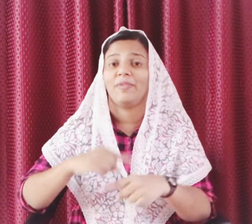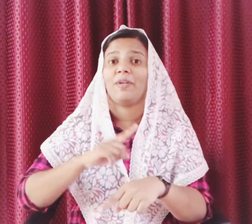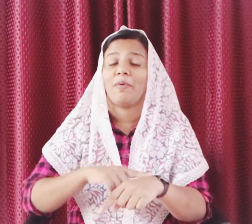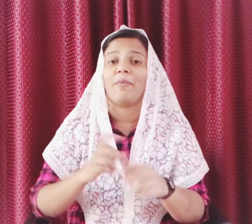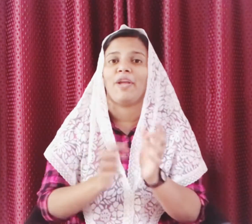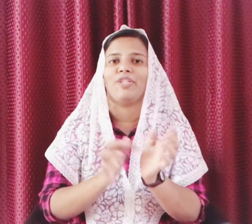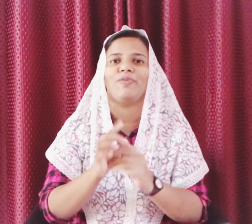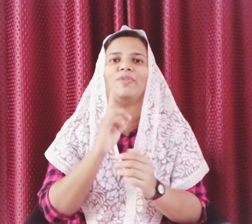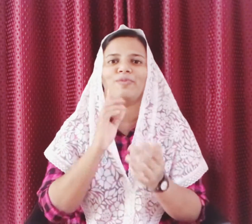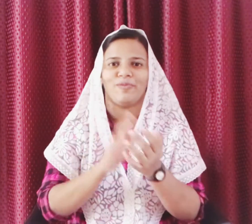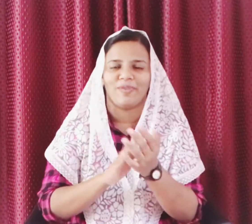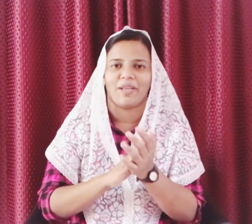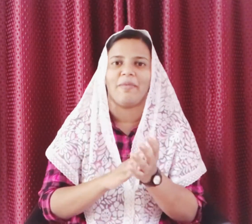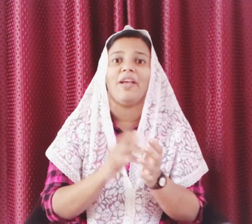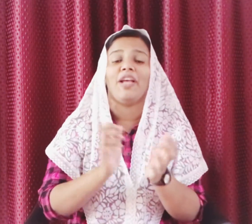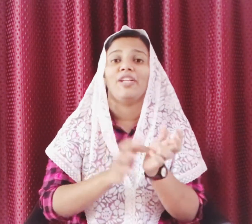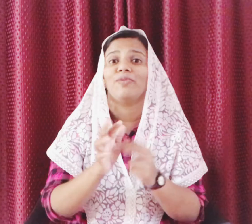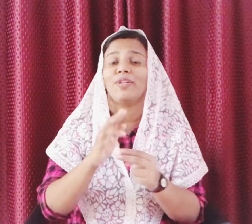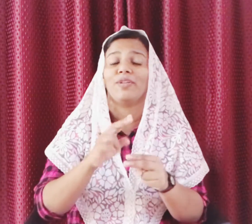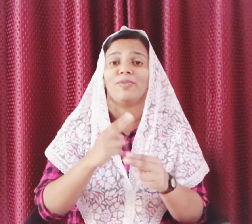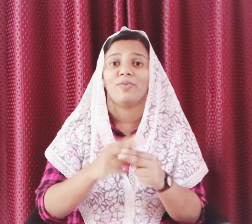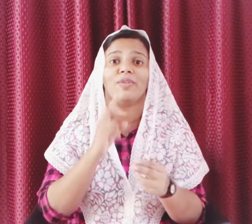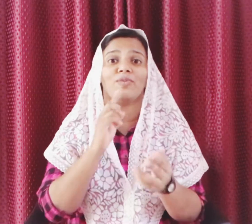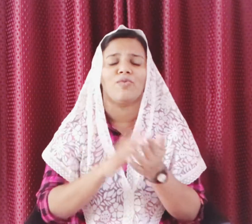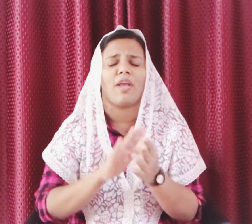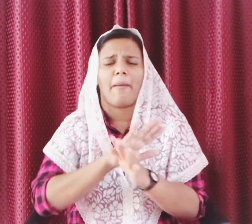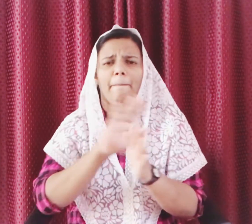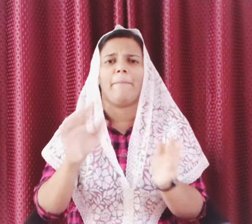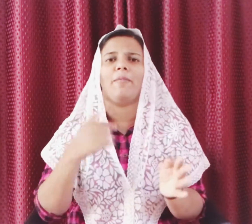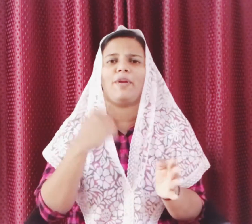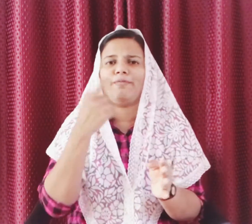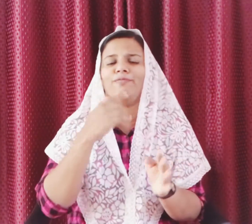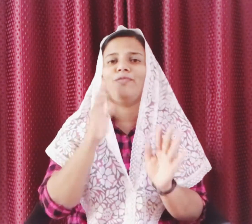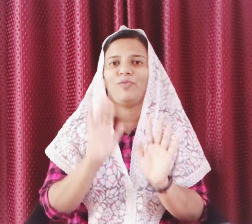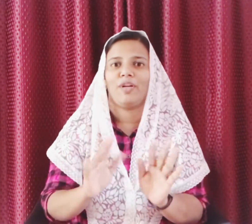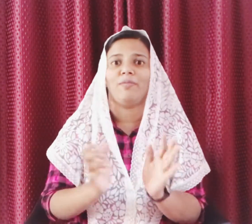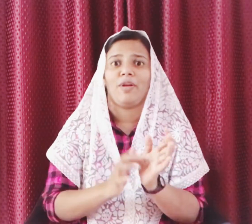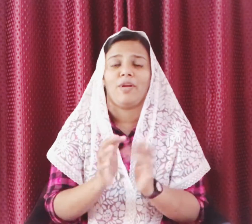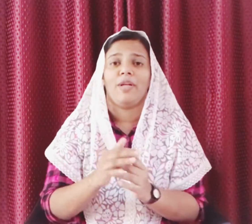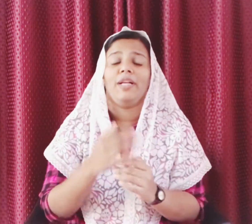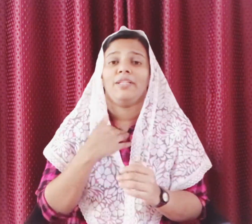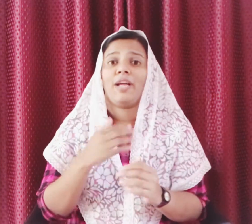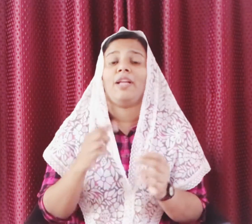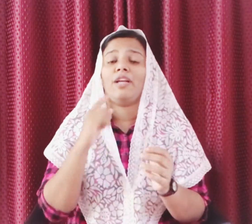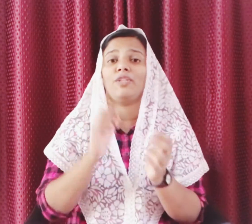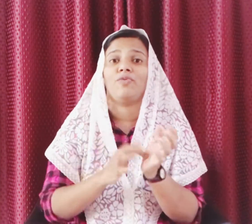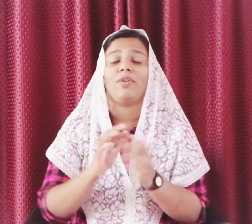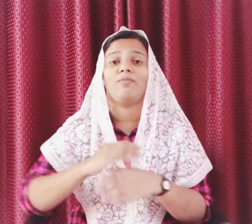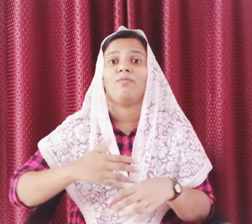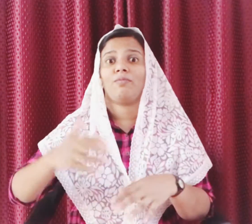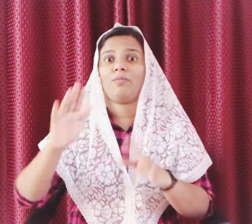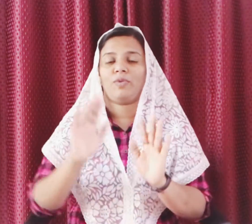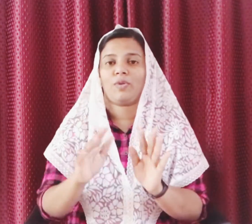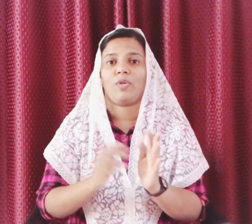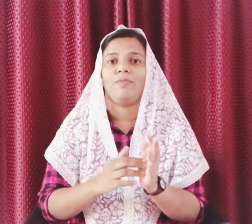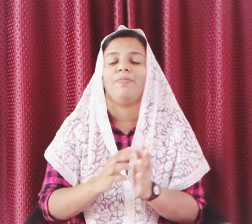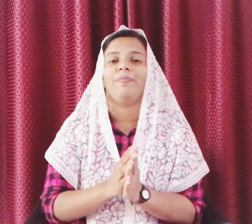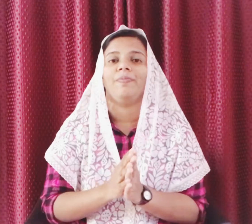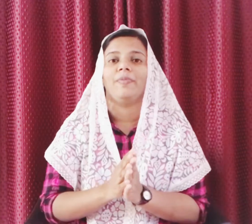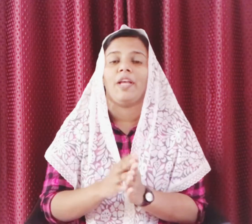അവൻ്റെ സ്തുതി എപ്പോഴും എൻ്റെ നാവിൻ ും എൻ്റെ ഉള്ളം യഹോവയിൽ പ്രശംസിക്കുന്നു, എളിയവർ അത് കേട്ട് സന്തോഷിക്കും. എന്നോട് ചേർന്ന്